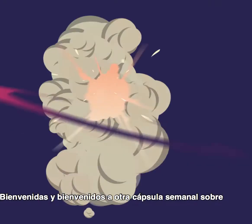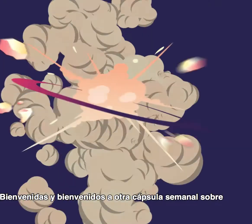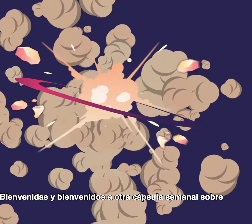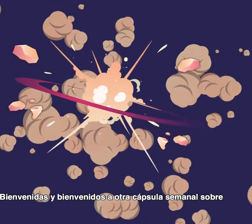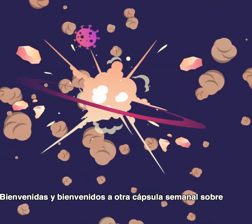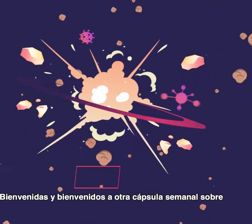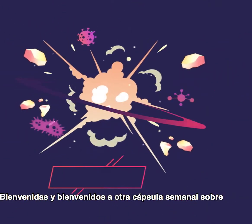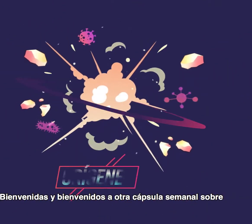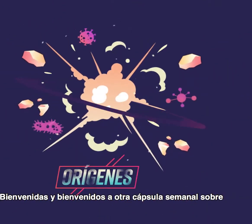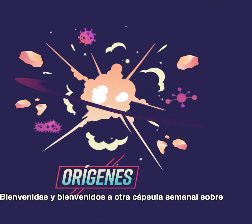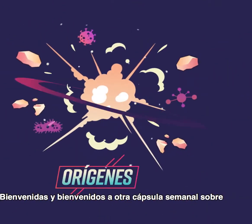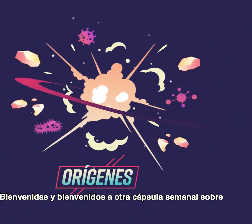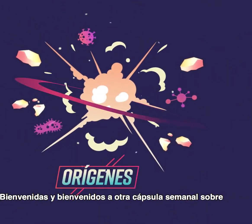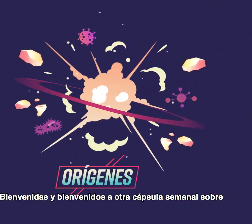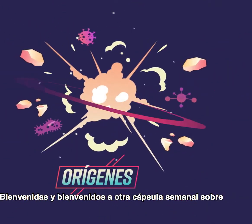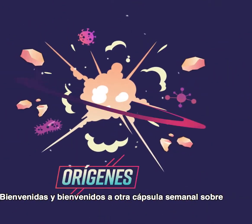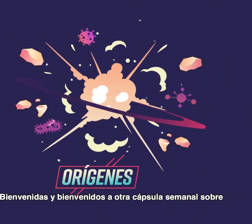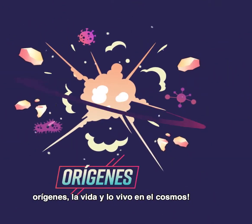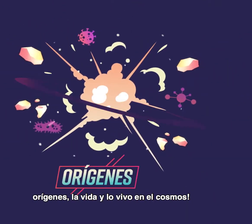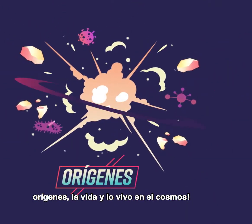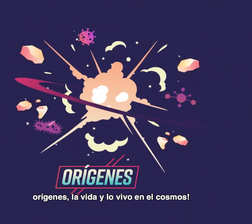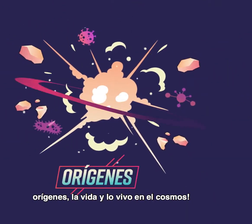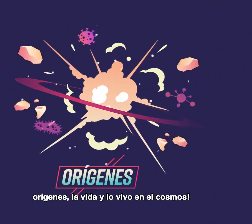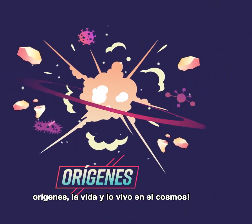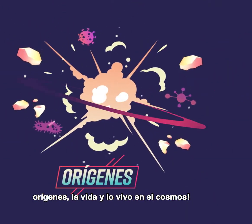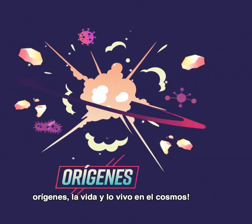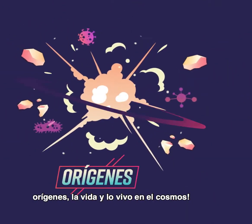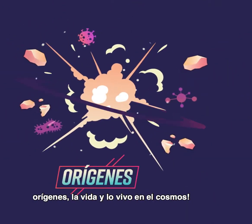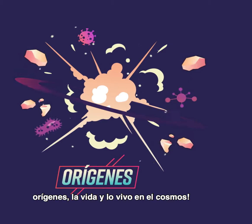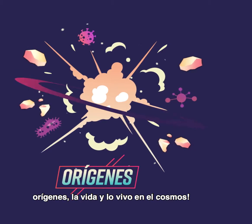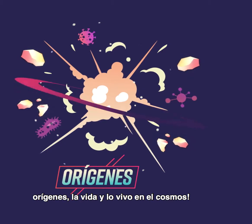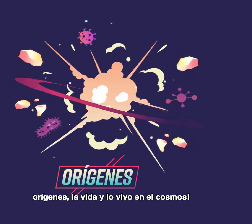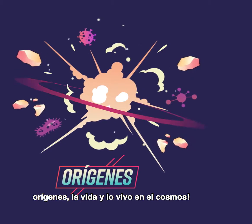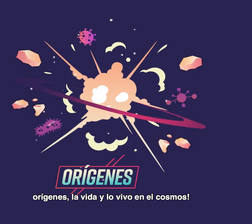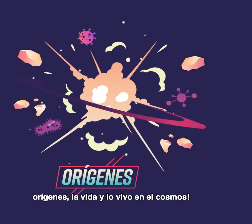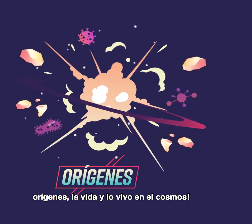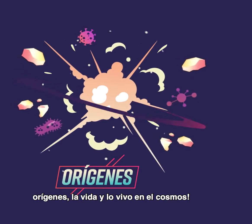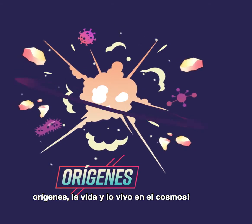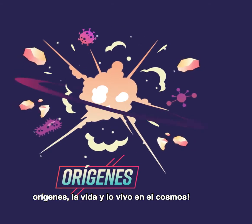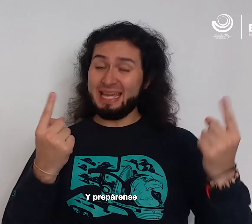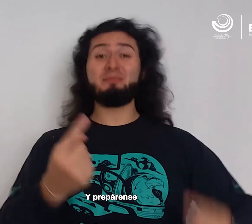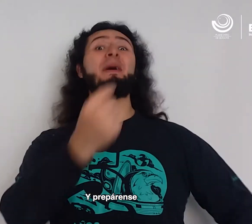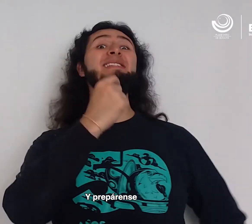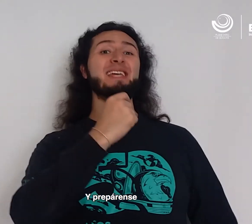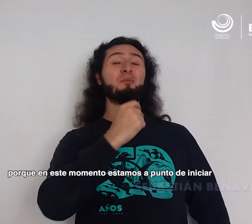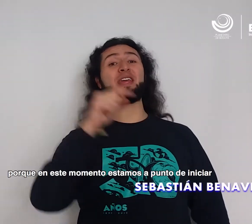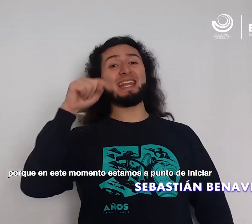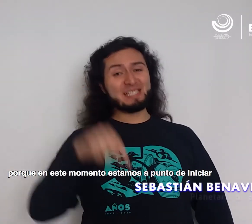Bienvenidas y bienvenidos a otra cápsula semanal sobre orígenes, la vida y lo vivo en el cosmos. Y prepárense, porque en este